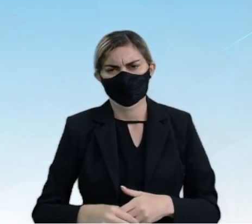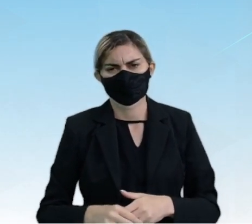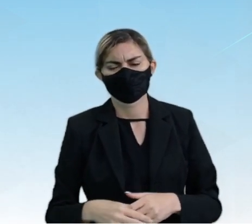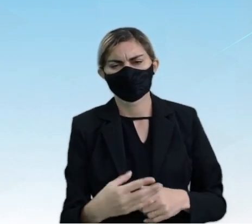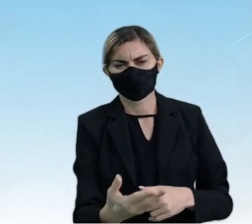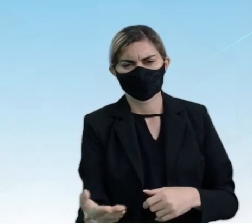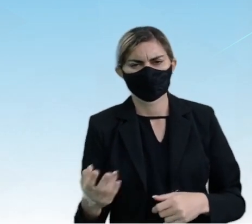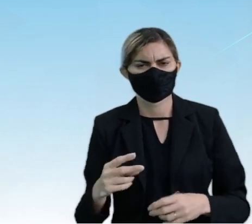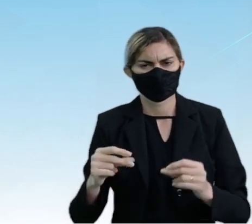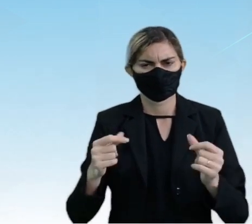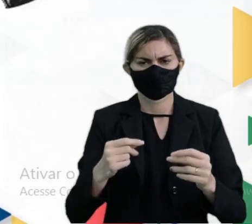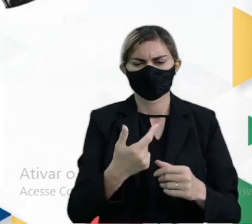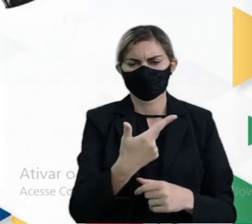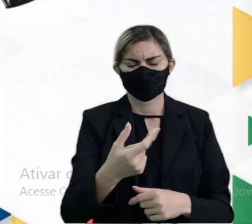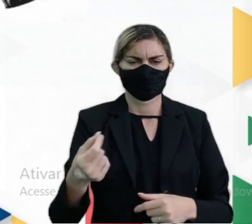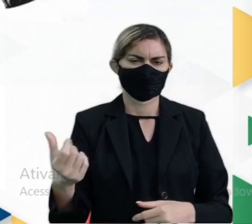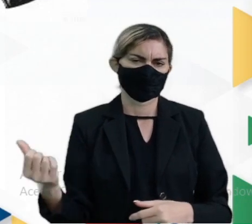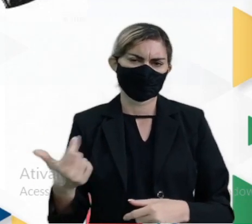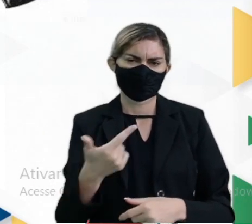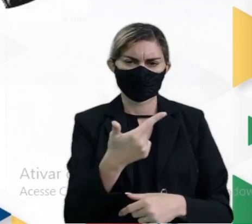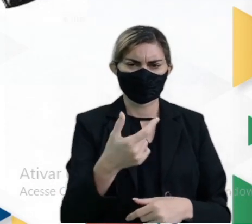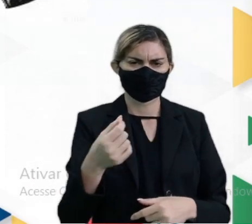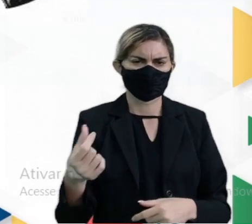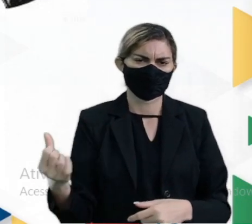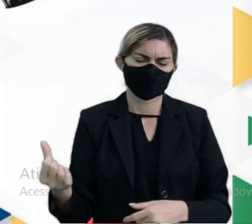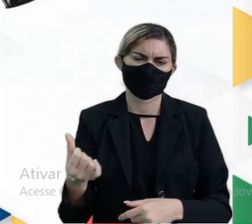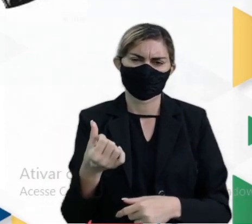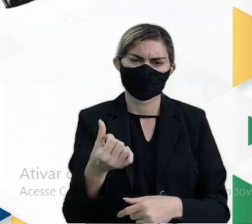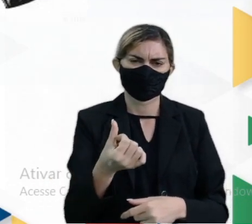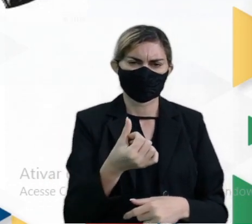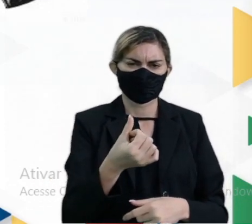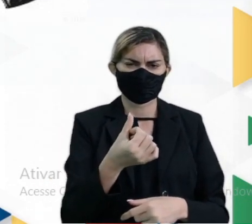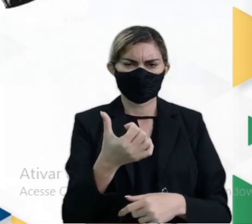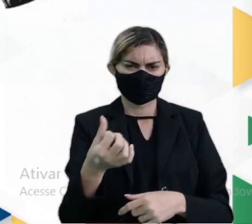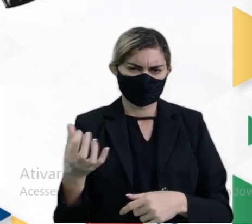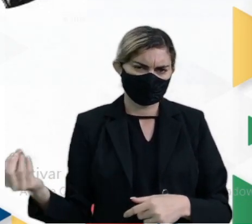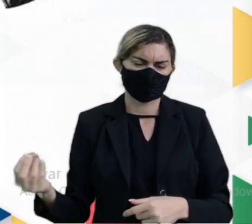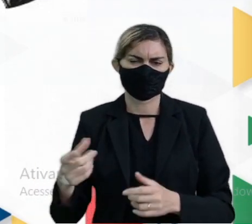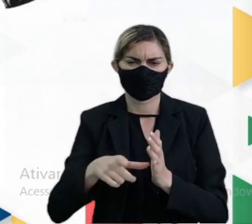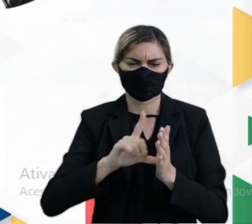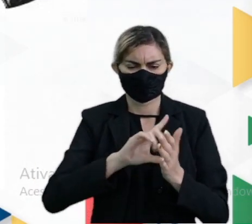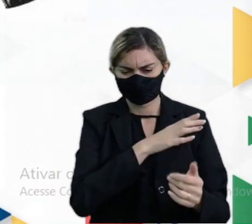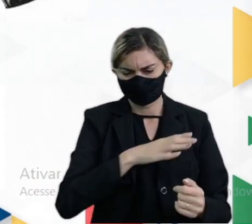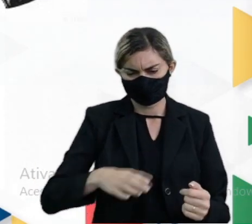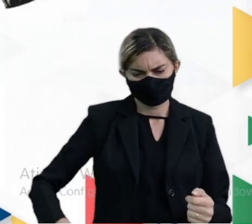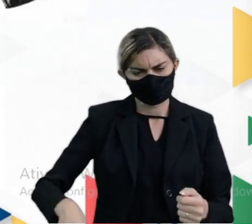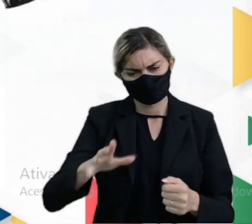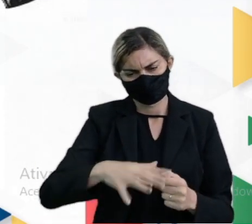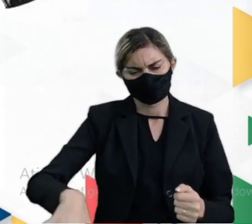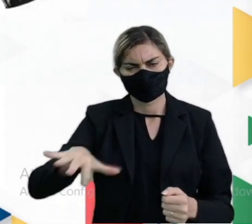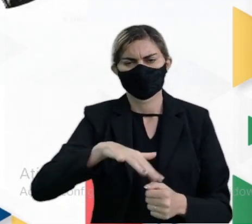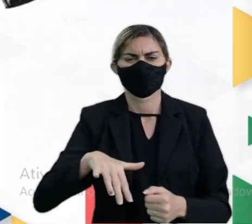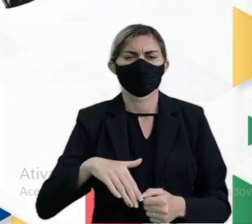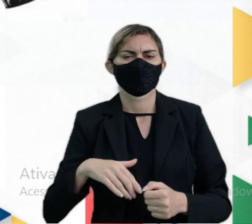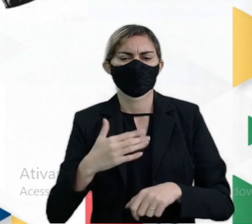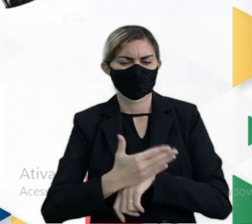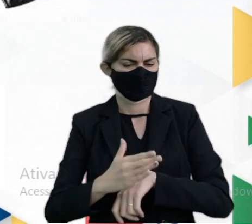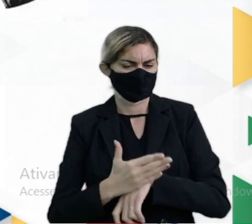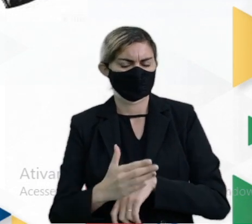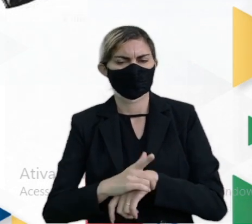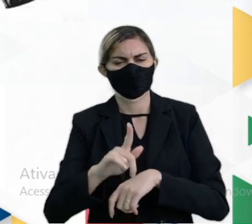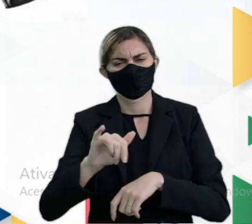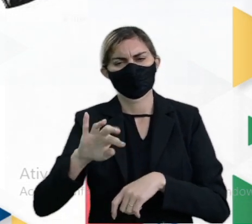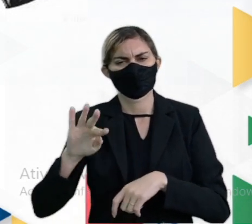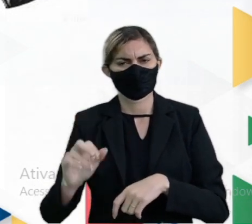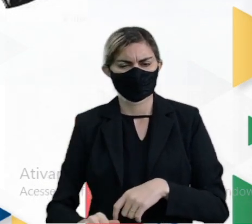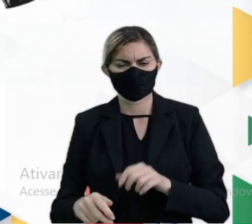Aí já por volta de 2600 ainda antes de Cristo, especialmente ali nas civilizações orientais, os exercícios da ginástica